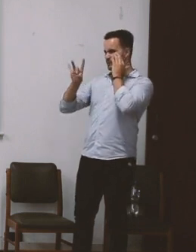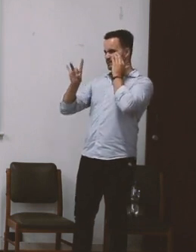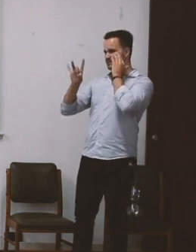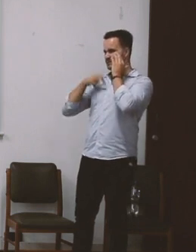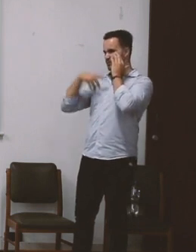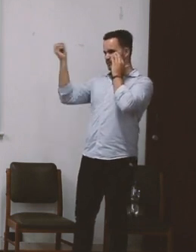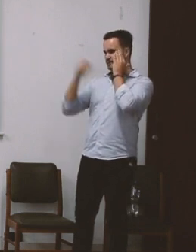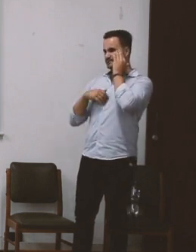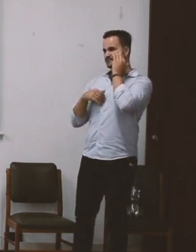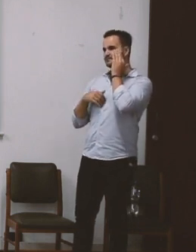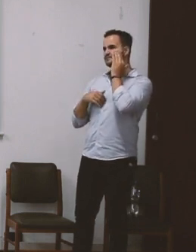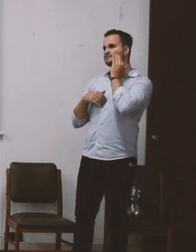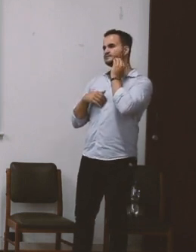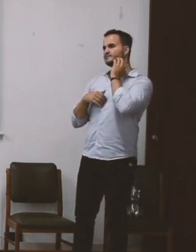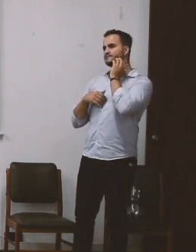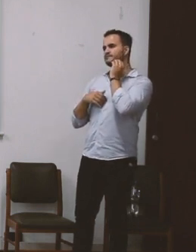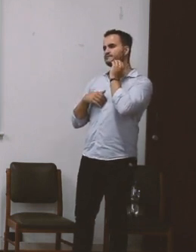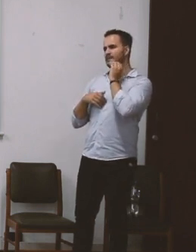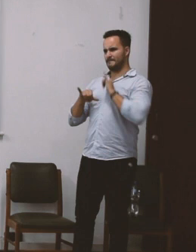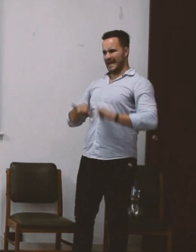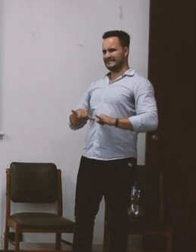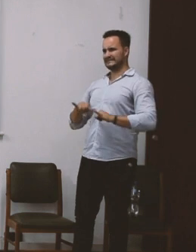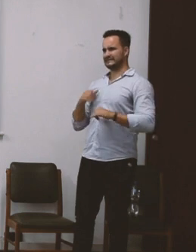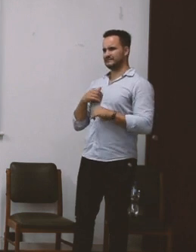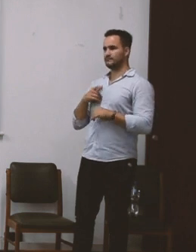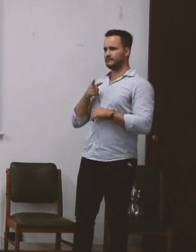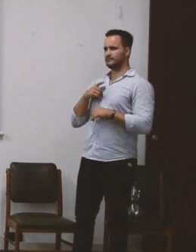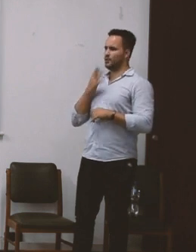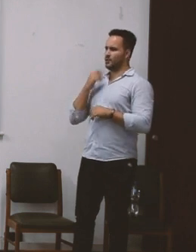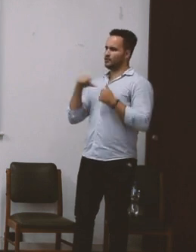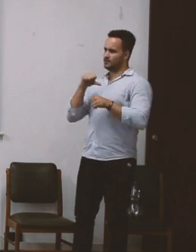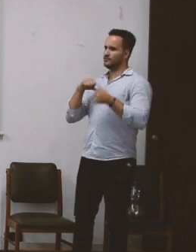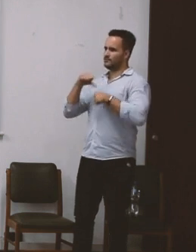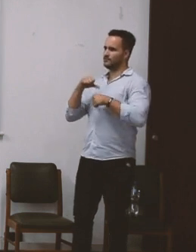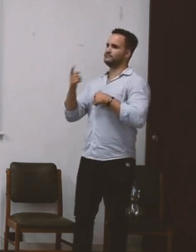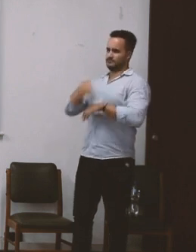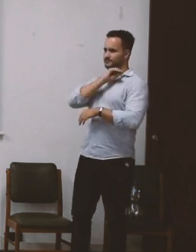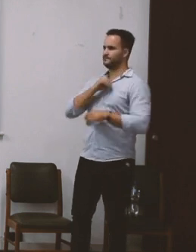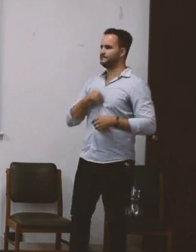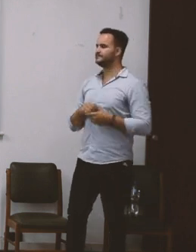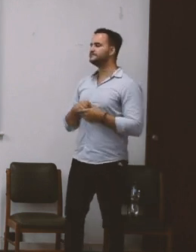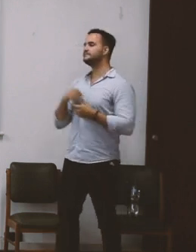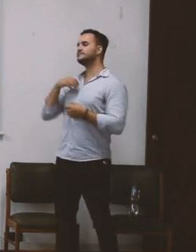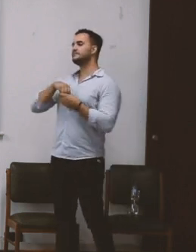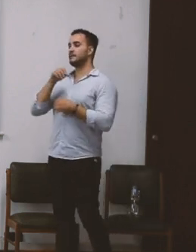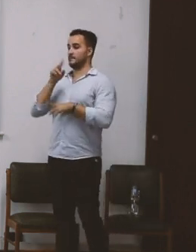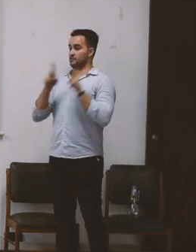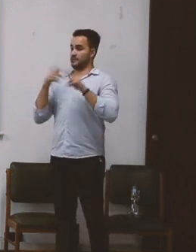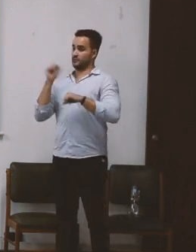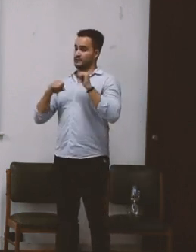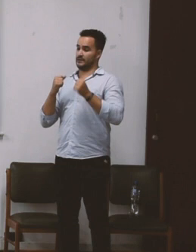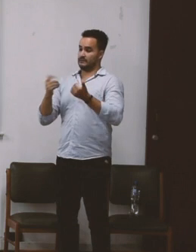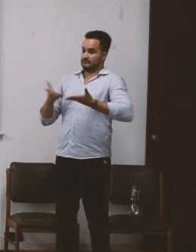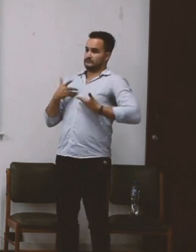de promesas que anhelamos que sucedan y cuya búsqueda se descubre ya sea como imposible o demasiado dañina para nuestro